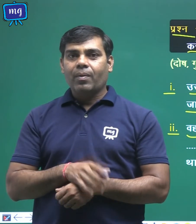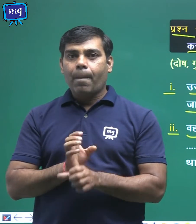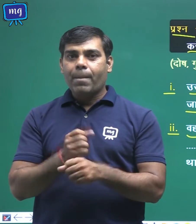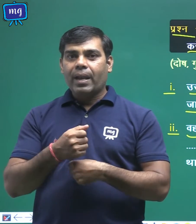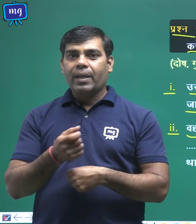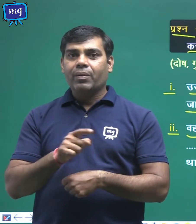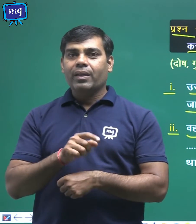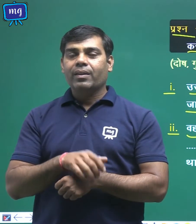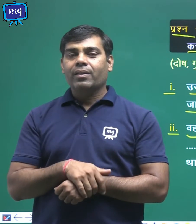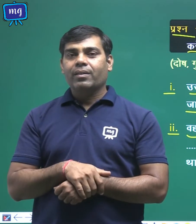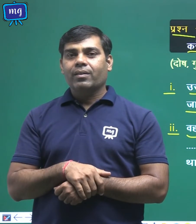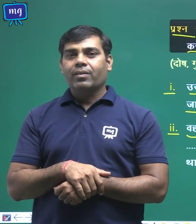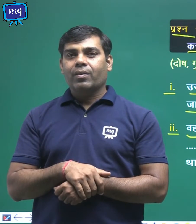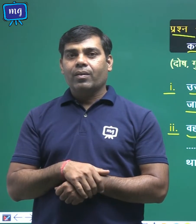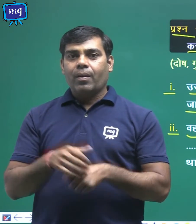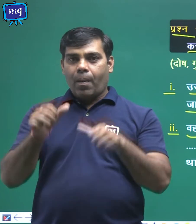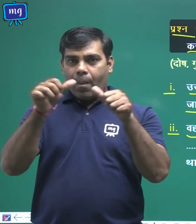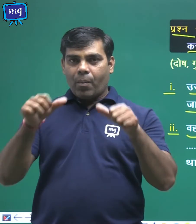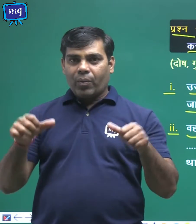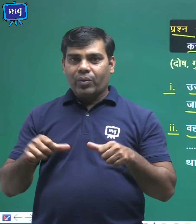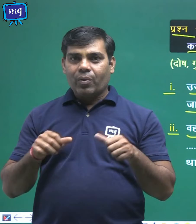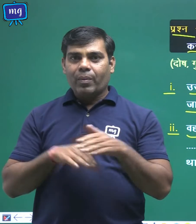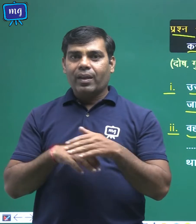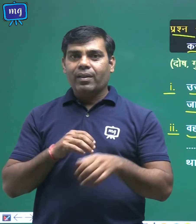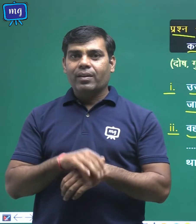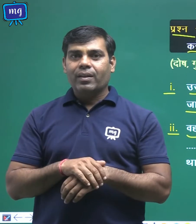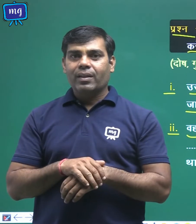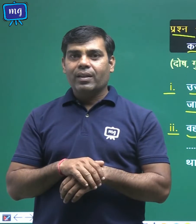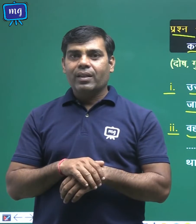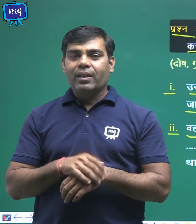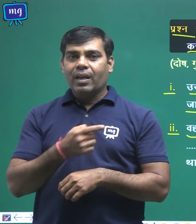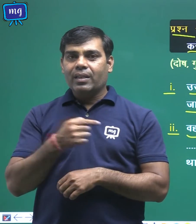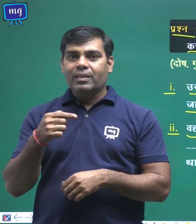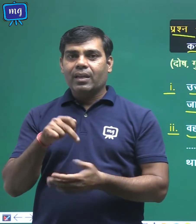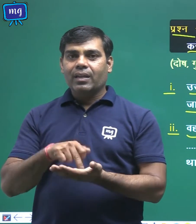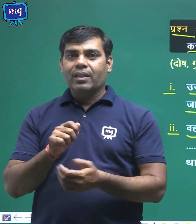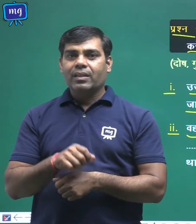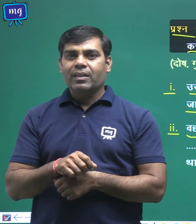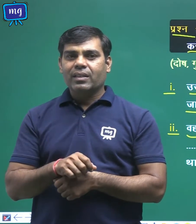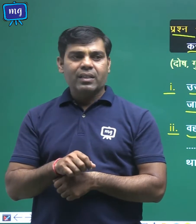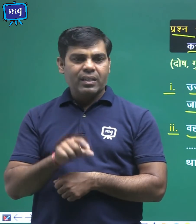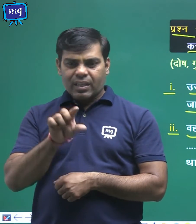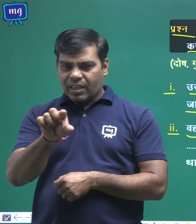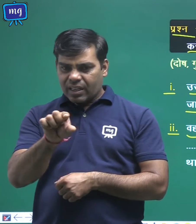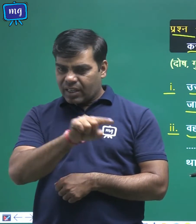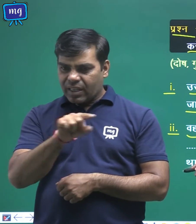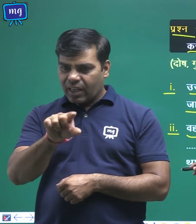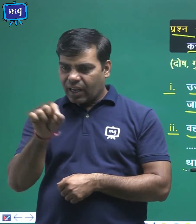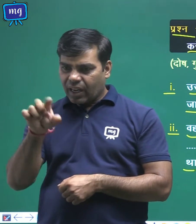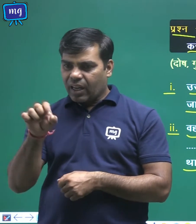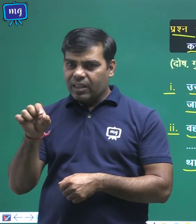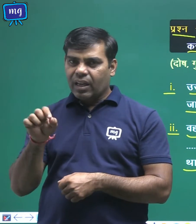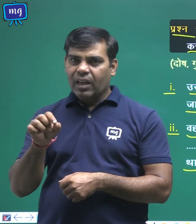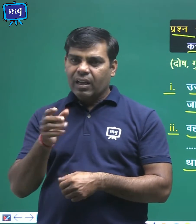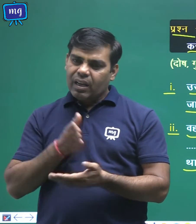बनाई हुई मूर्तियों में खालिस्तान निकालता